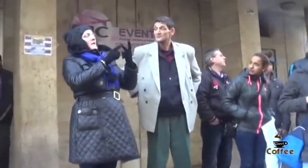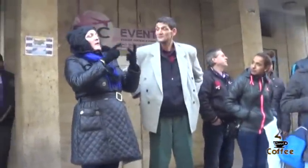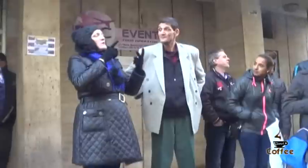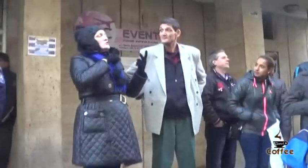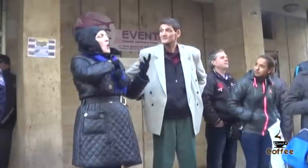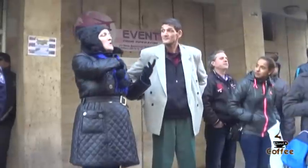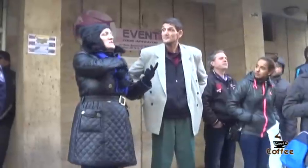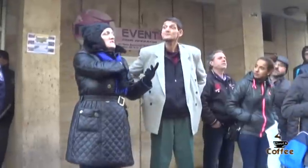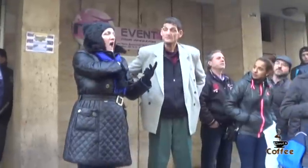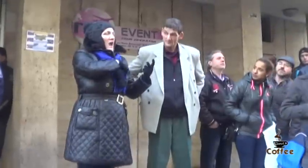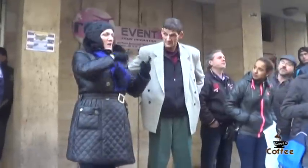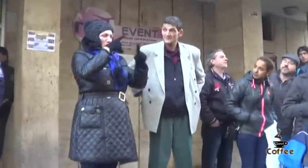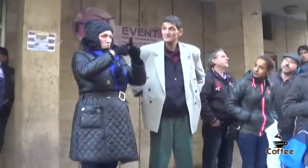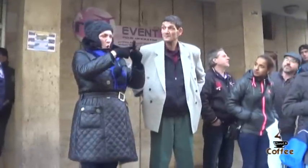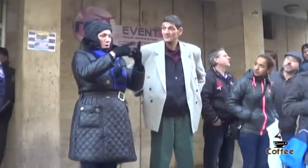Нека да се има нещо да ходи.